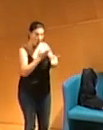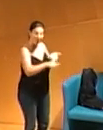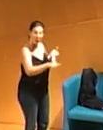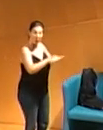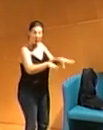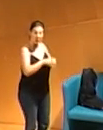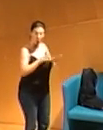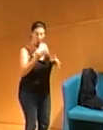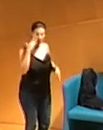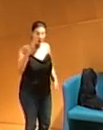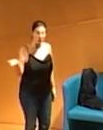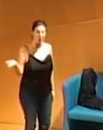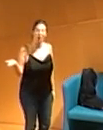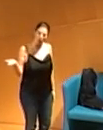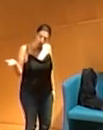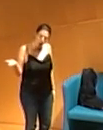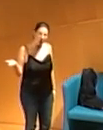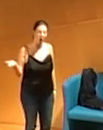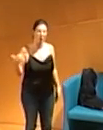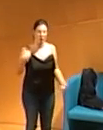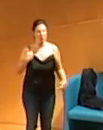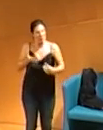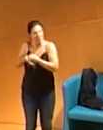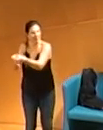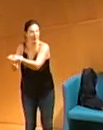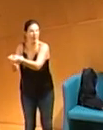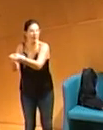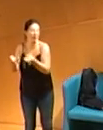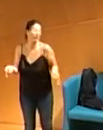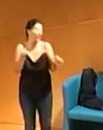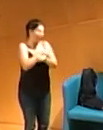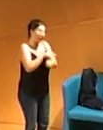dans le livre, il y a les deux. Alors, c'est vrai que je remercie